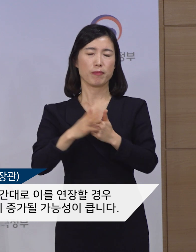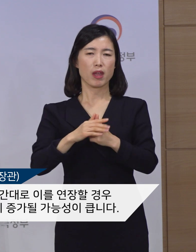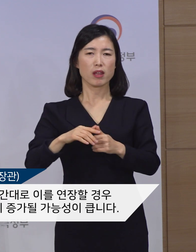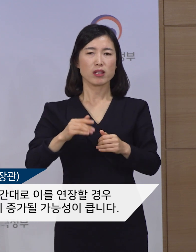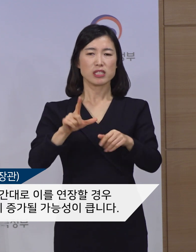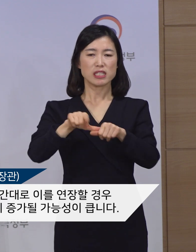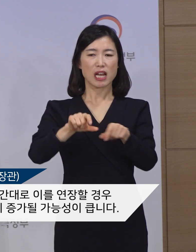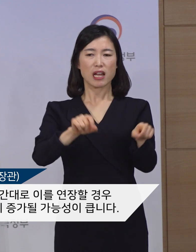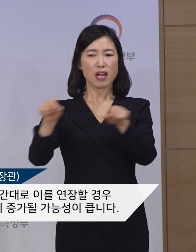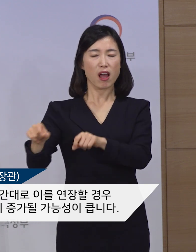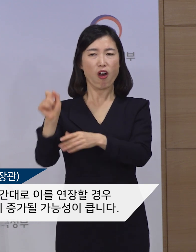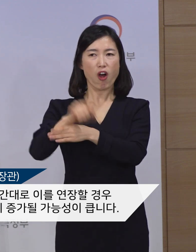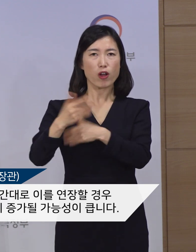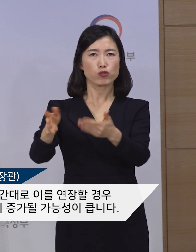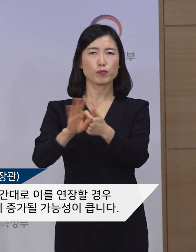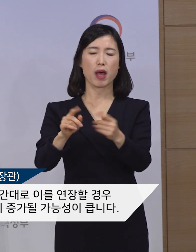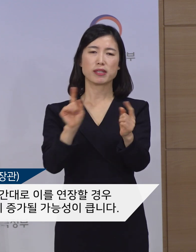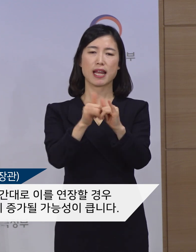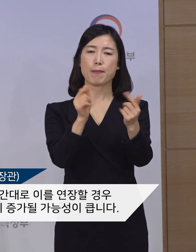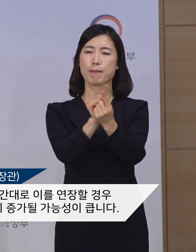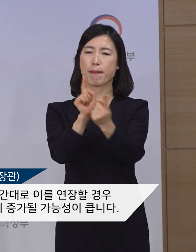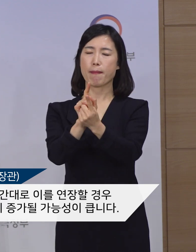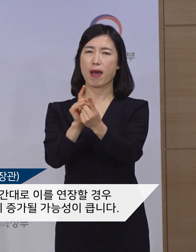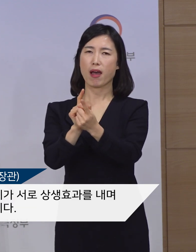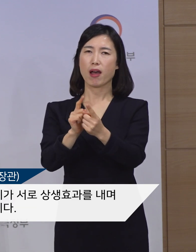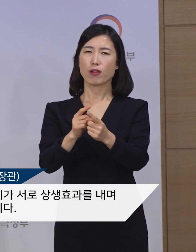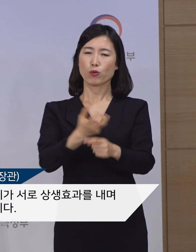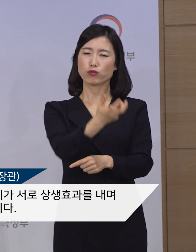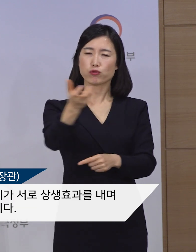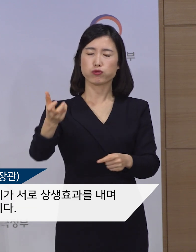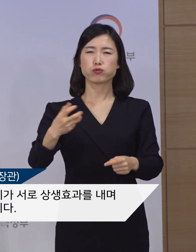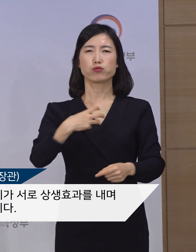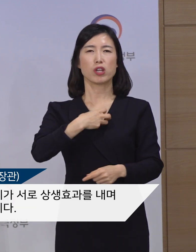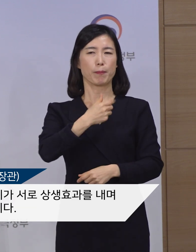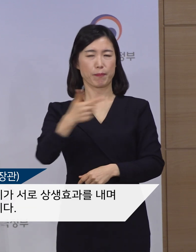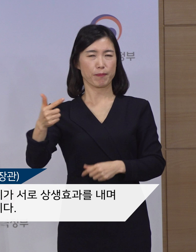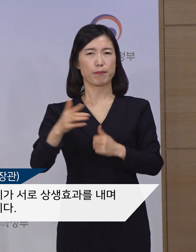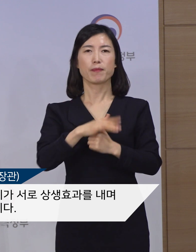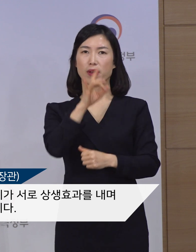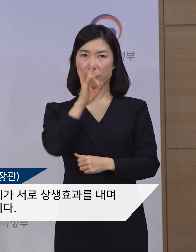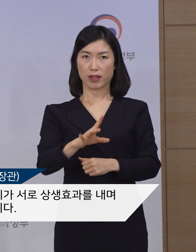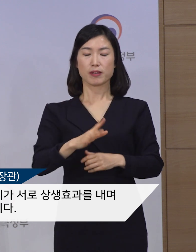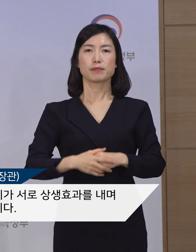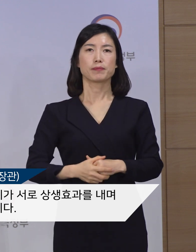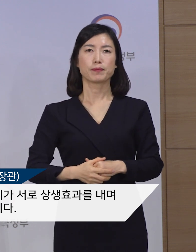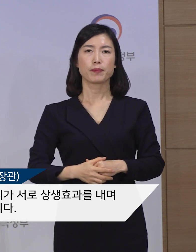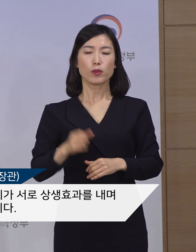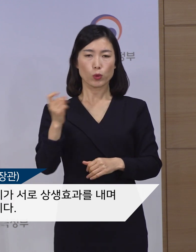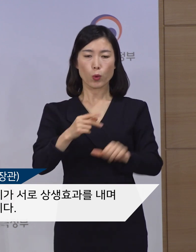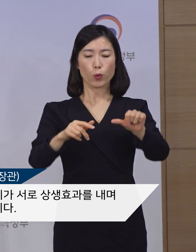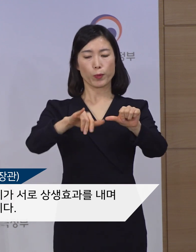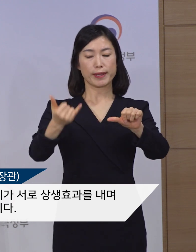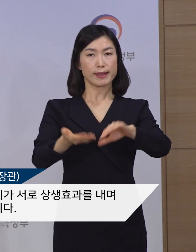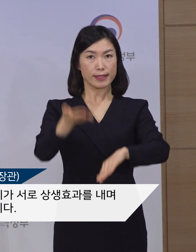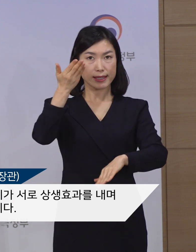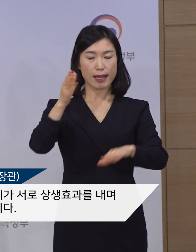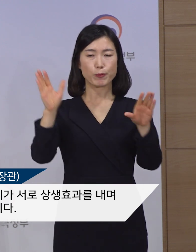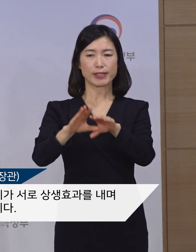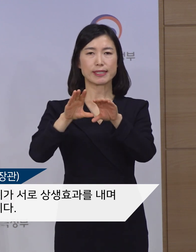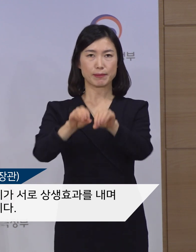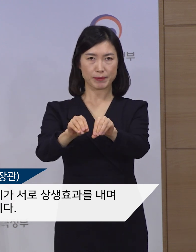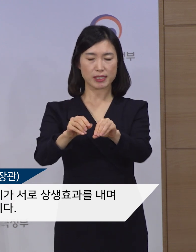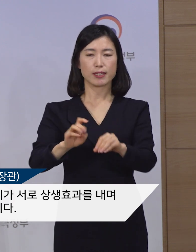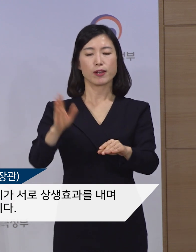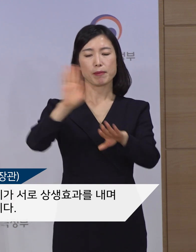만남과 이동량이 증가될 가능성이 큽니다. 또한 5인 이상의 모임 금지와 21시 운영